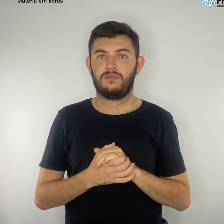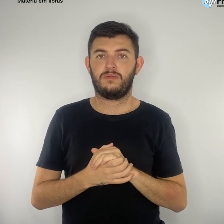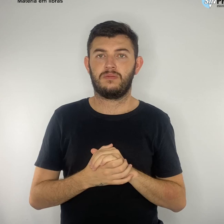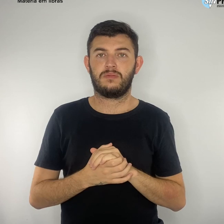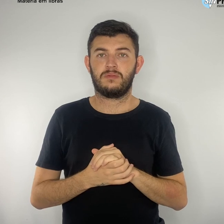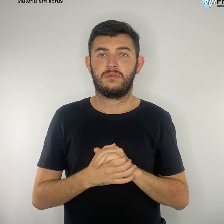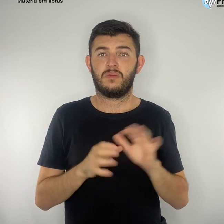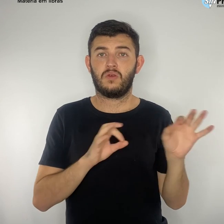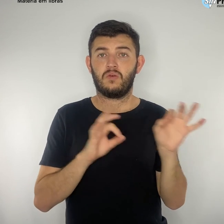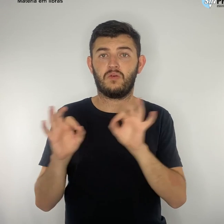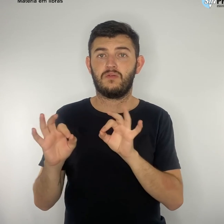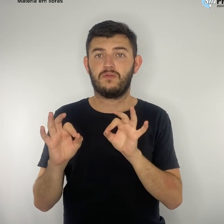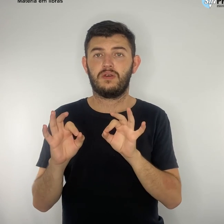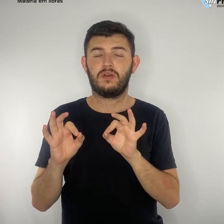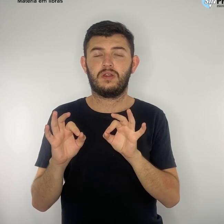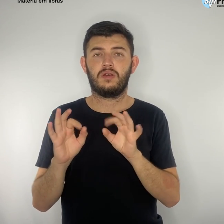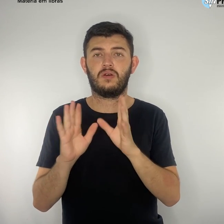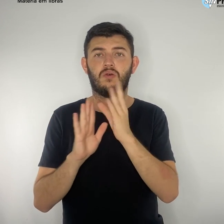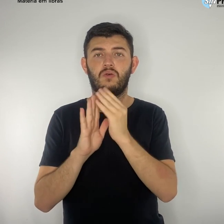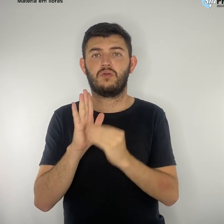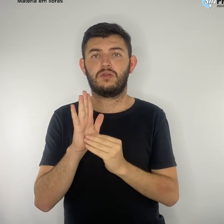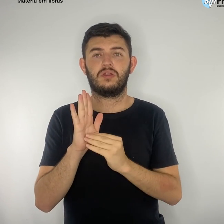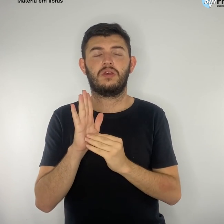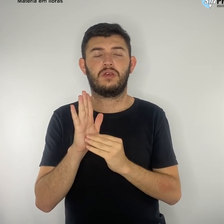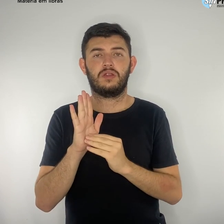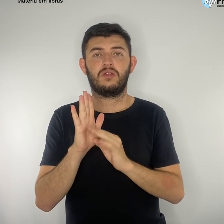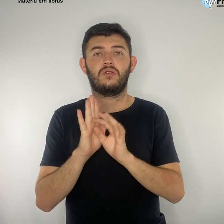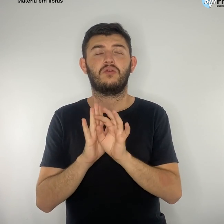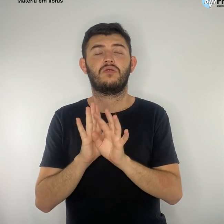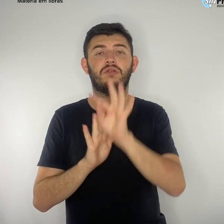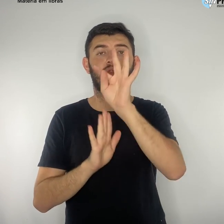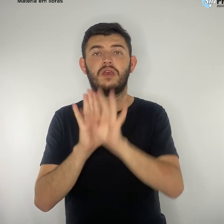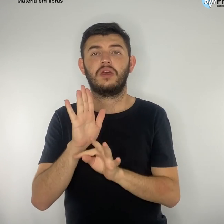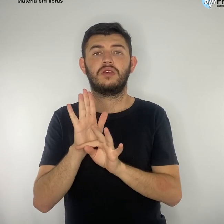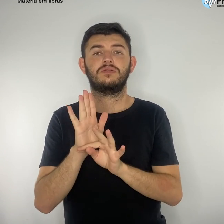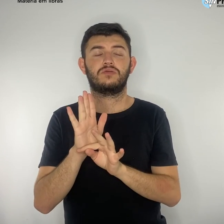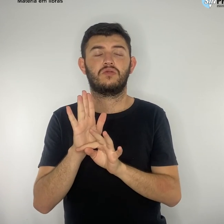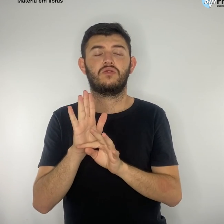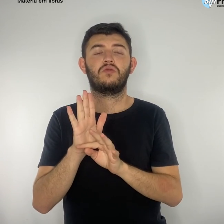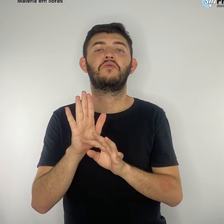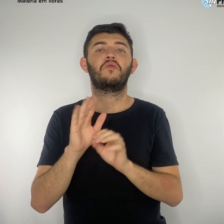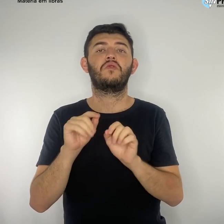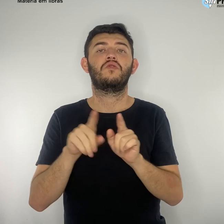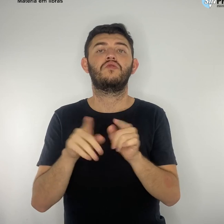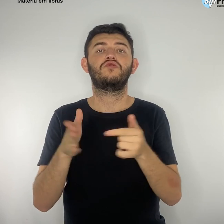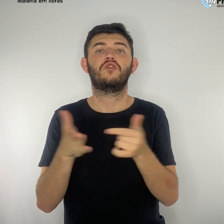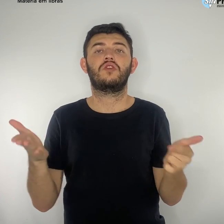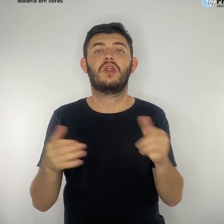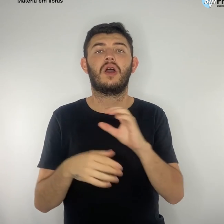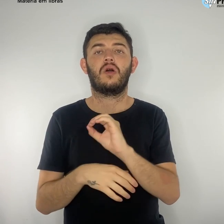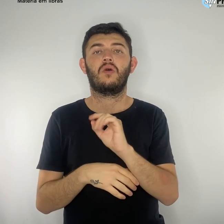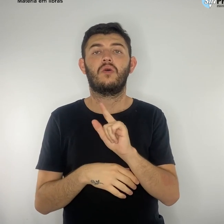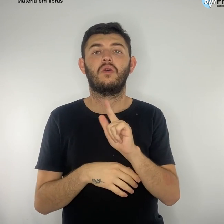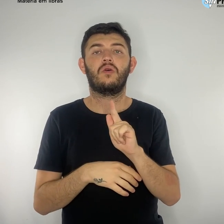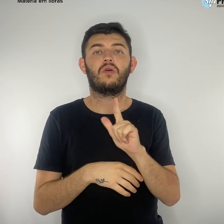a matéria publicada no jornal O Globo. Trabalhador do salário mínimo já perdeu R$